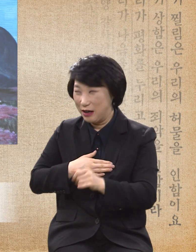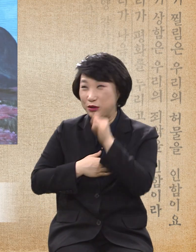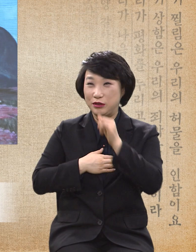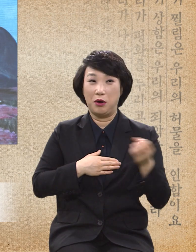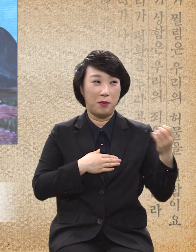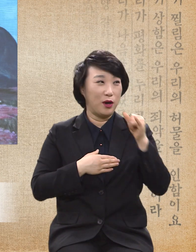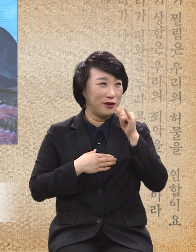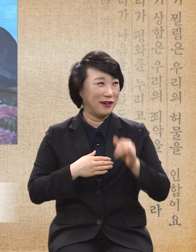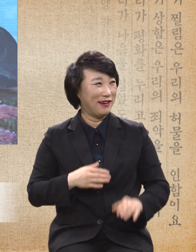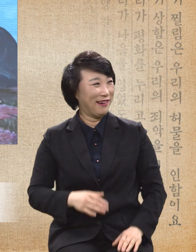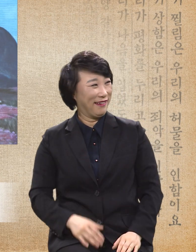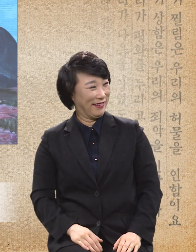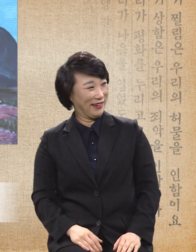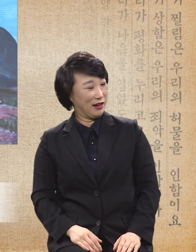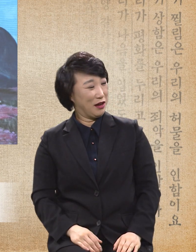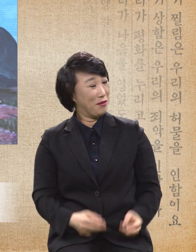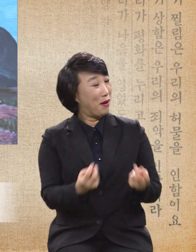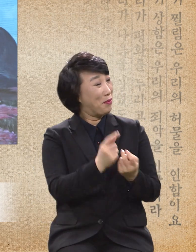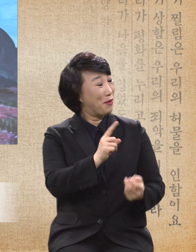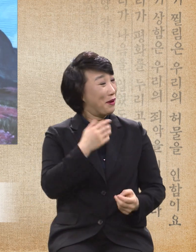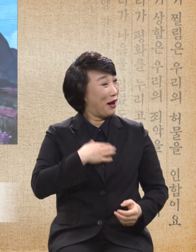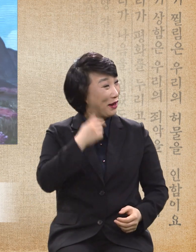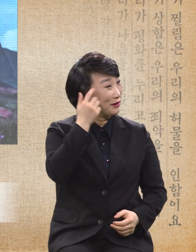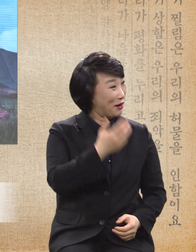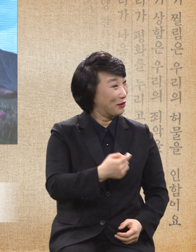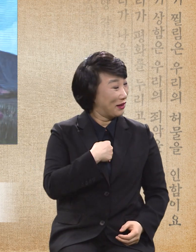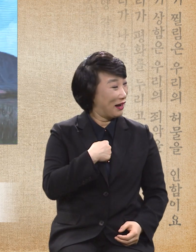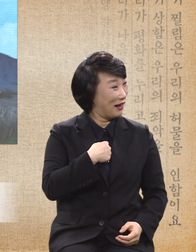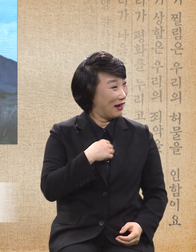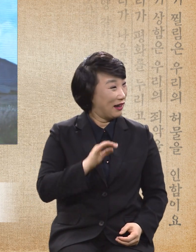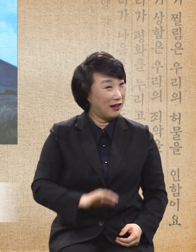그죠? 어떻게 그렇게 하냐? 그랬더니